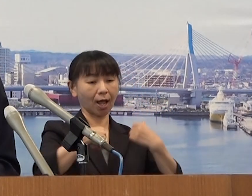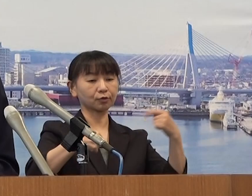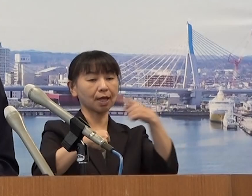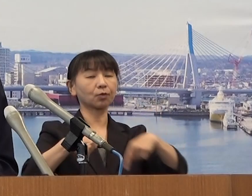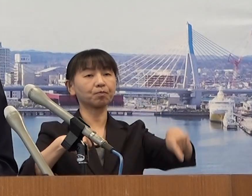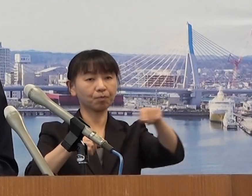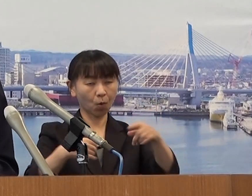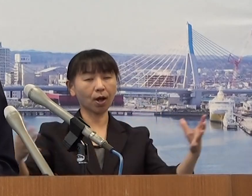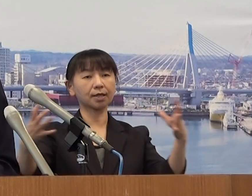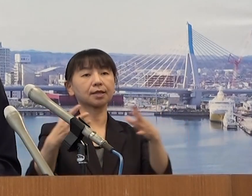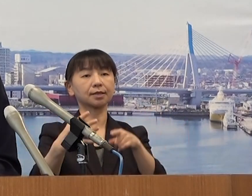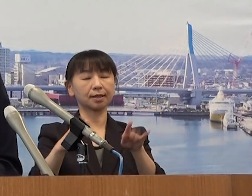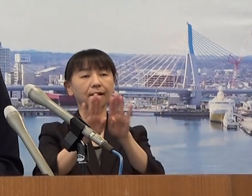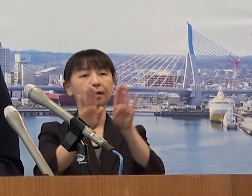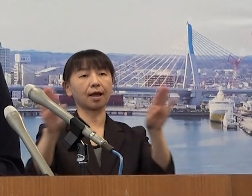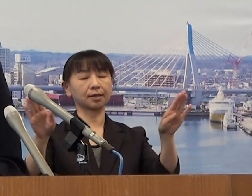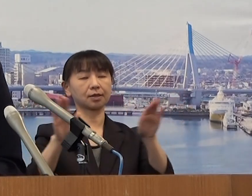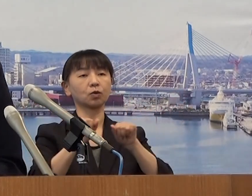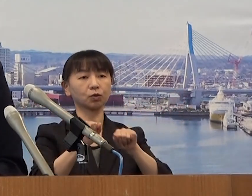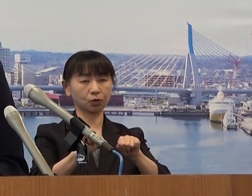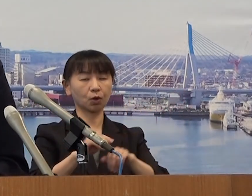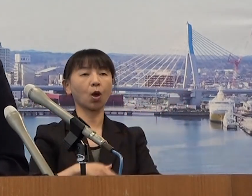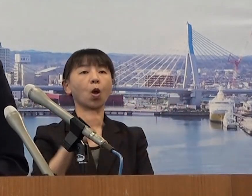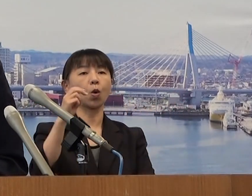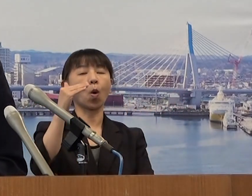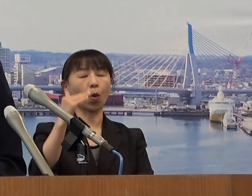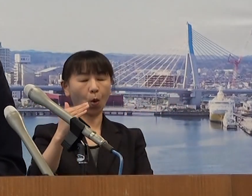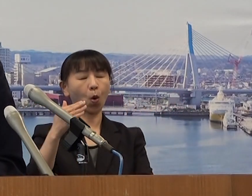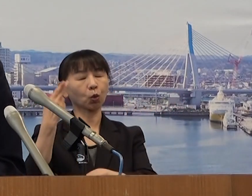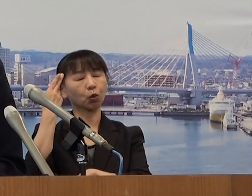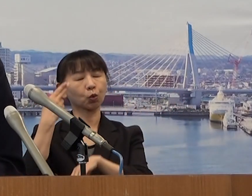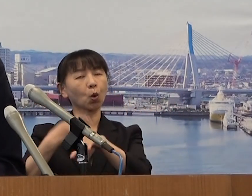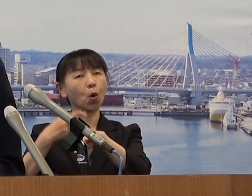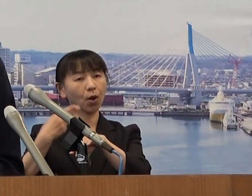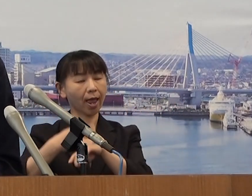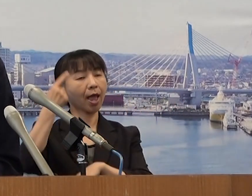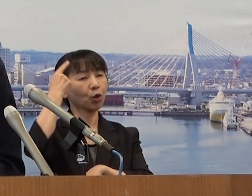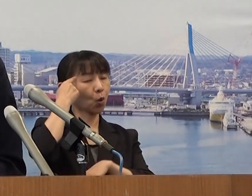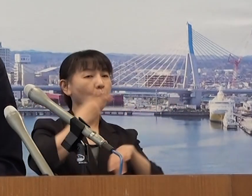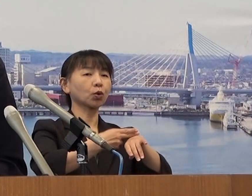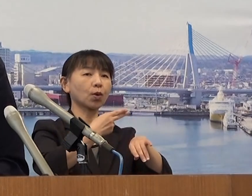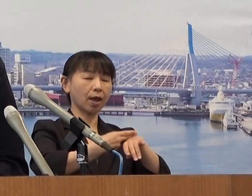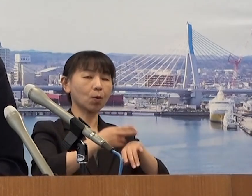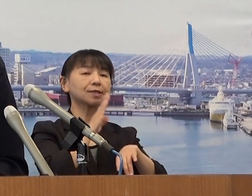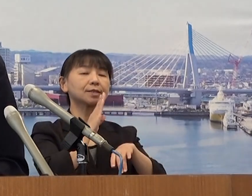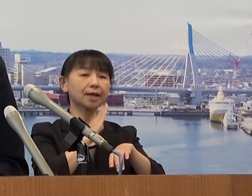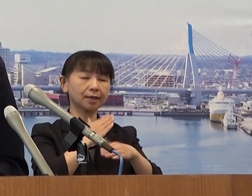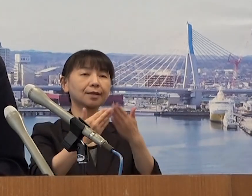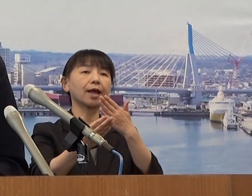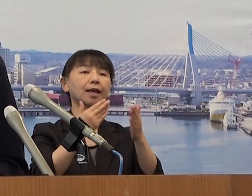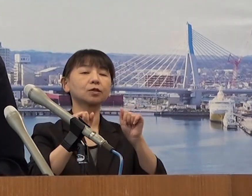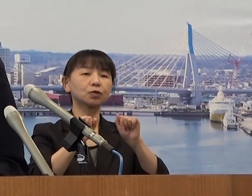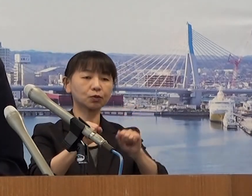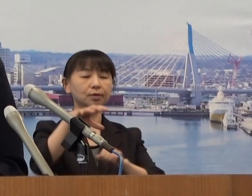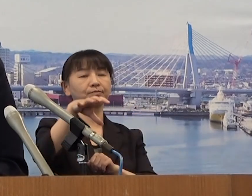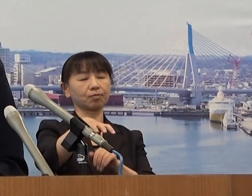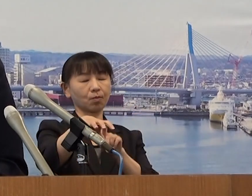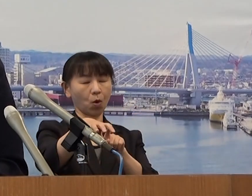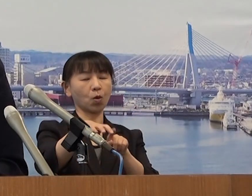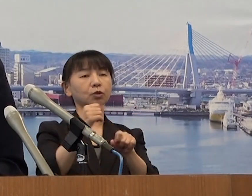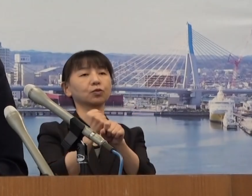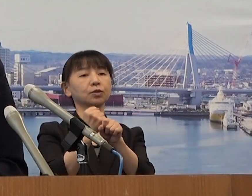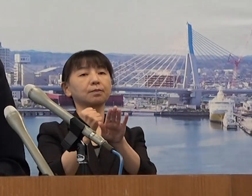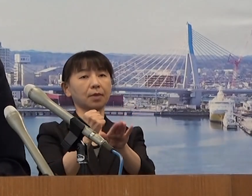参加して開催いたしますロコトレ、脳トレを実際に体験できるコーナーなどもございます。